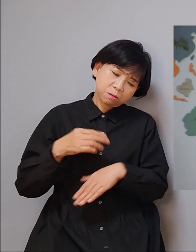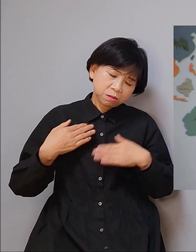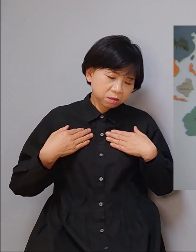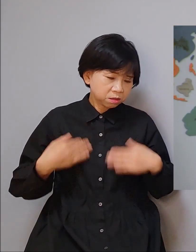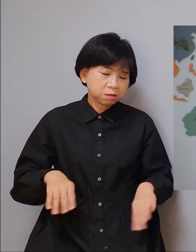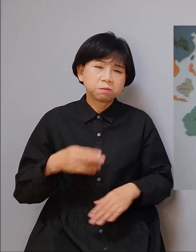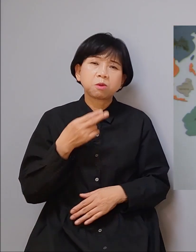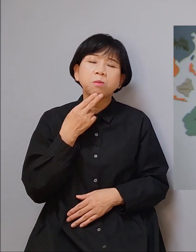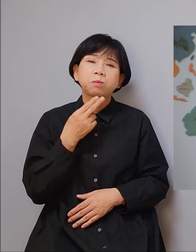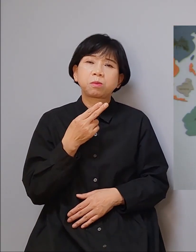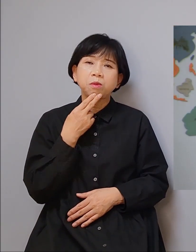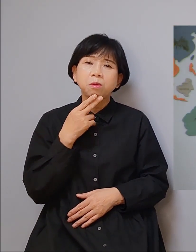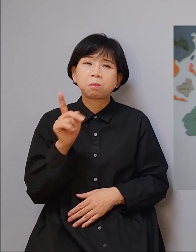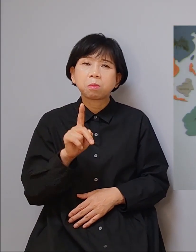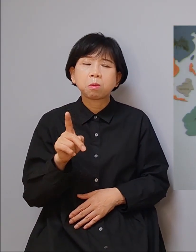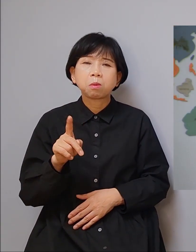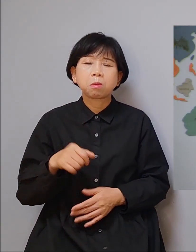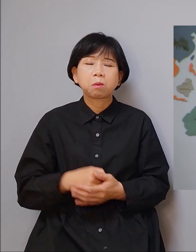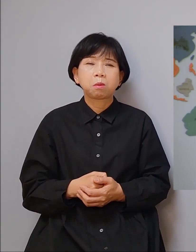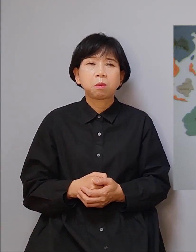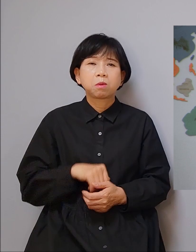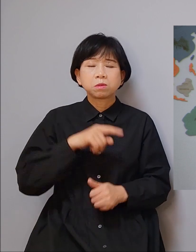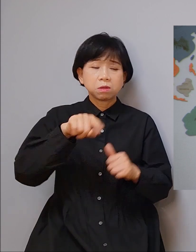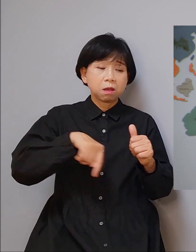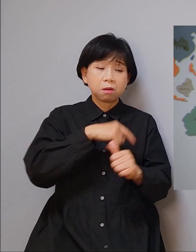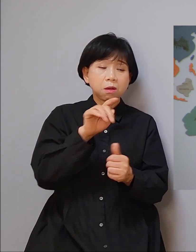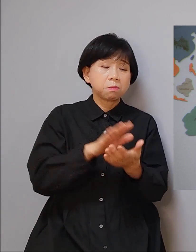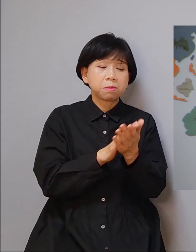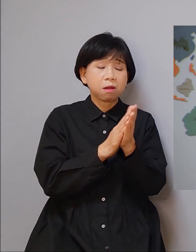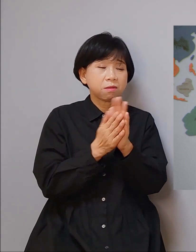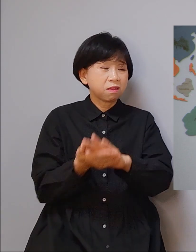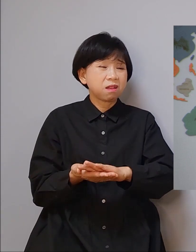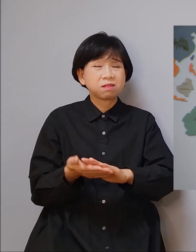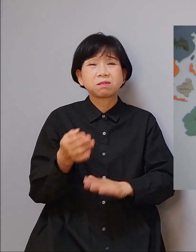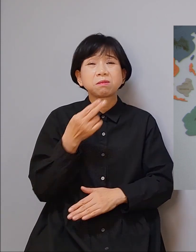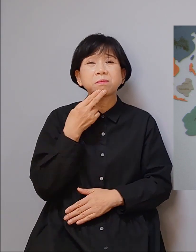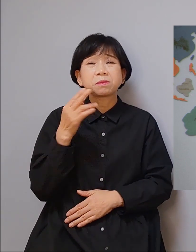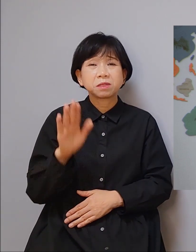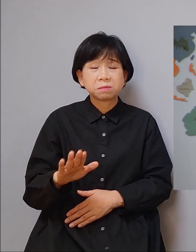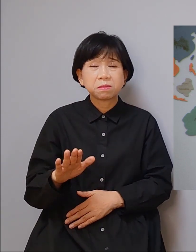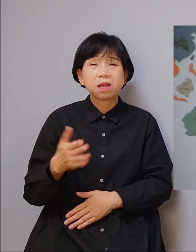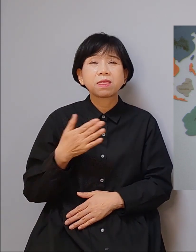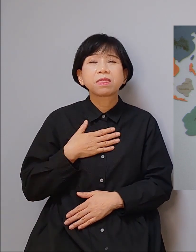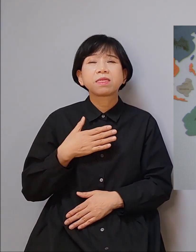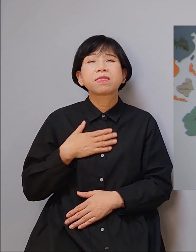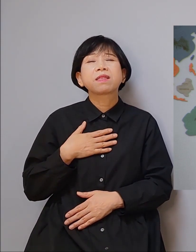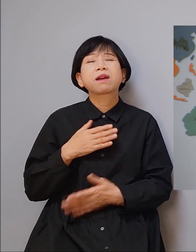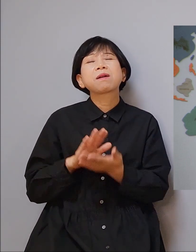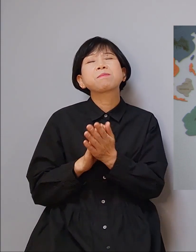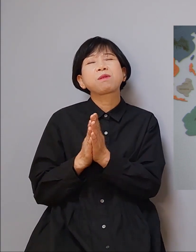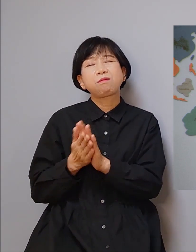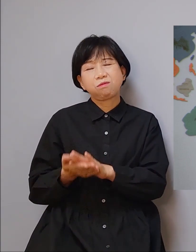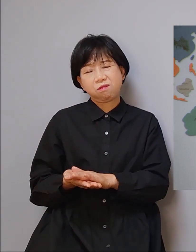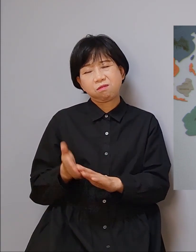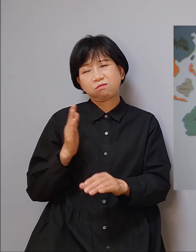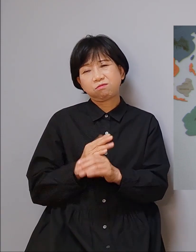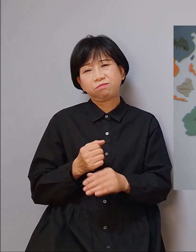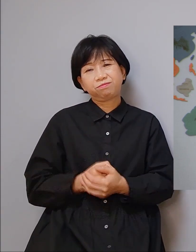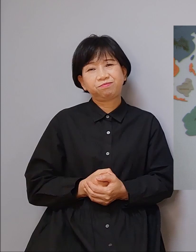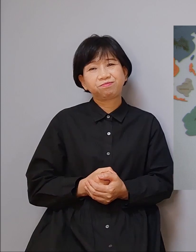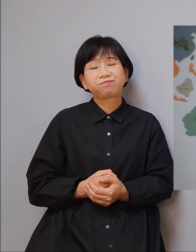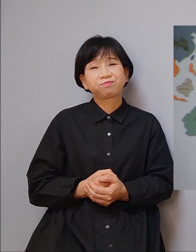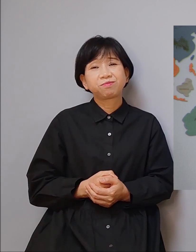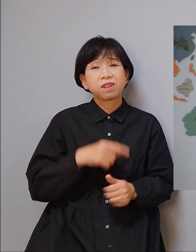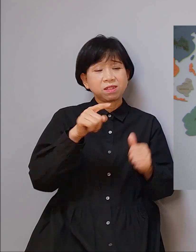무슨 말일까요? 상황을 변화시키는 대신 그 상황 속에서 우리를 변화시킨다는 말입니다. 상황은